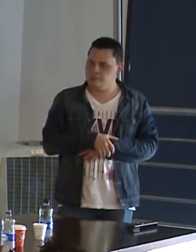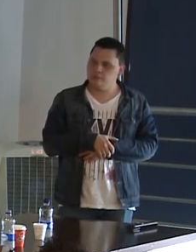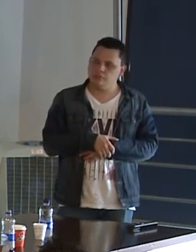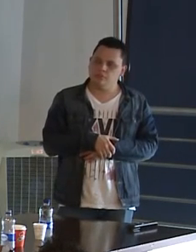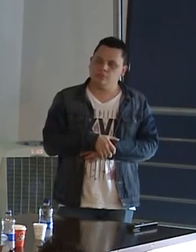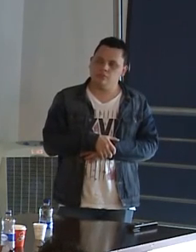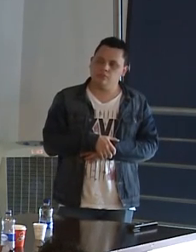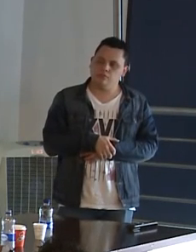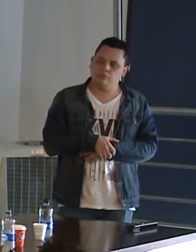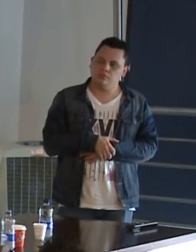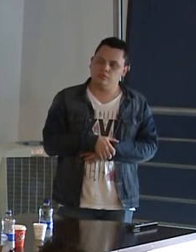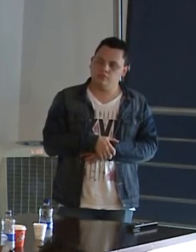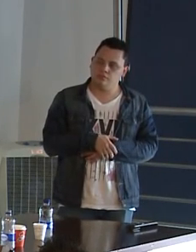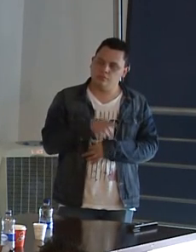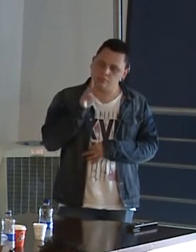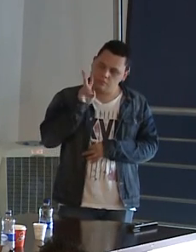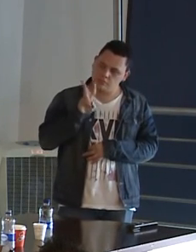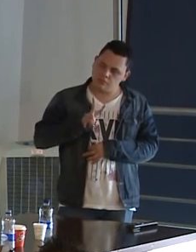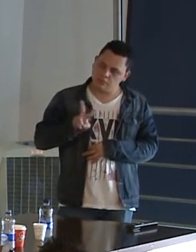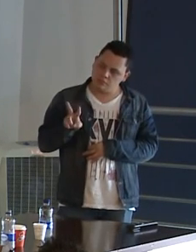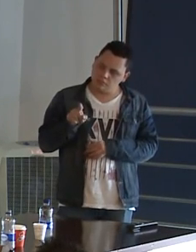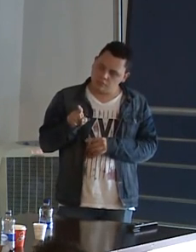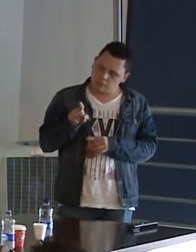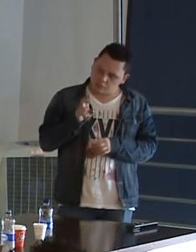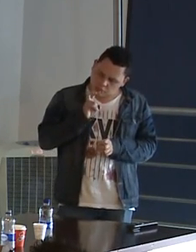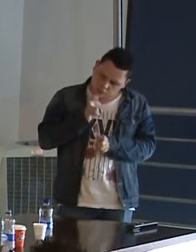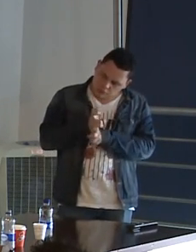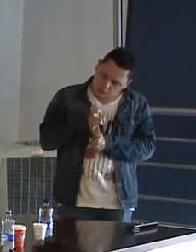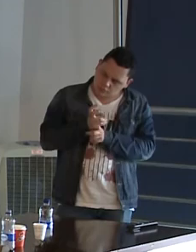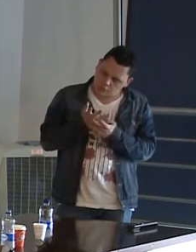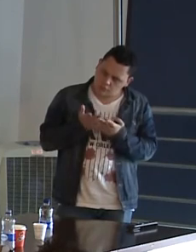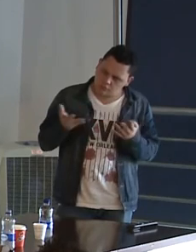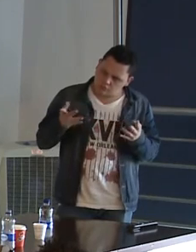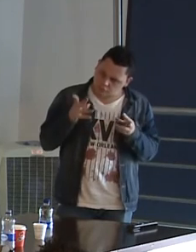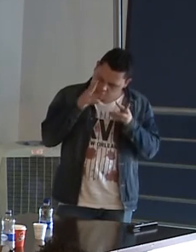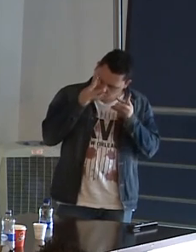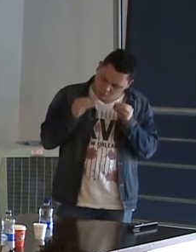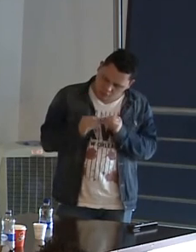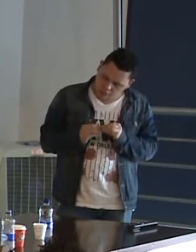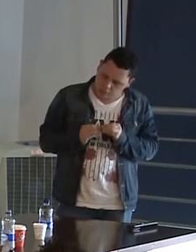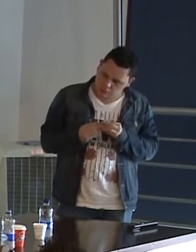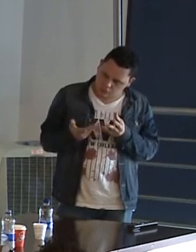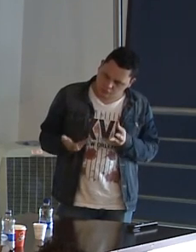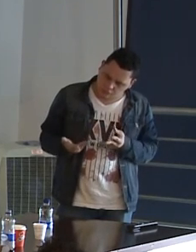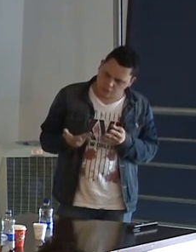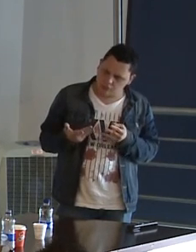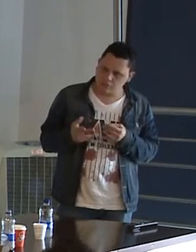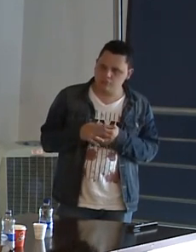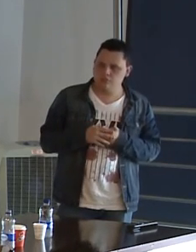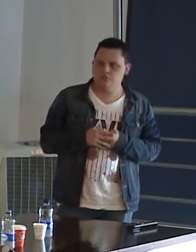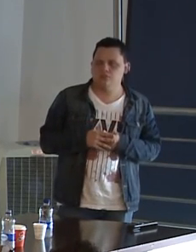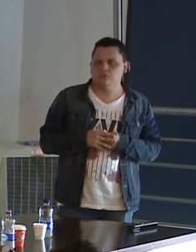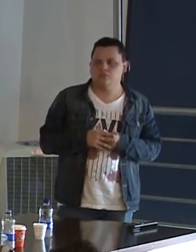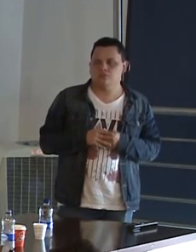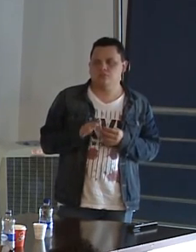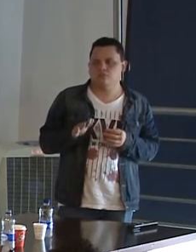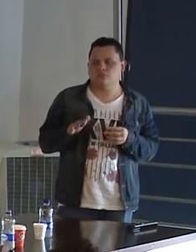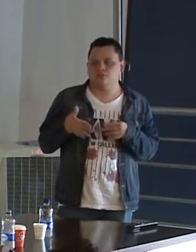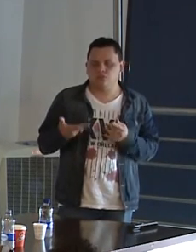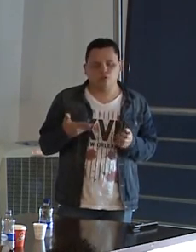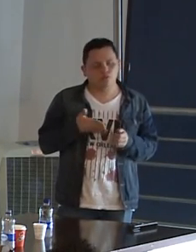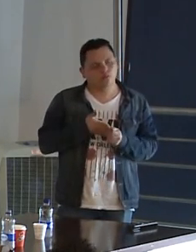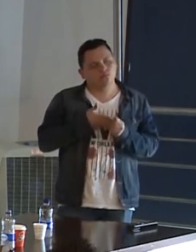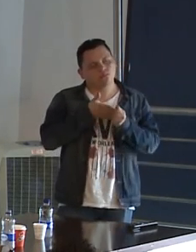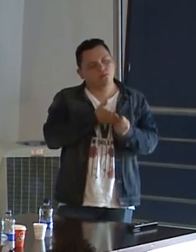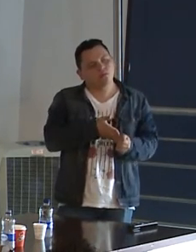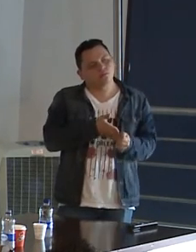Y veíamos cierta dificultad en ponernos de acuerdo en como la